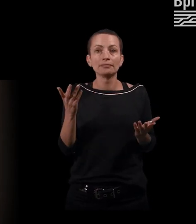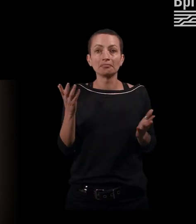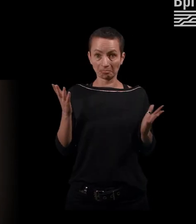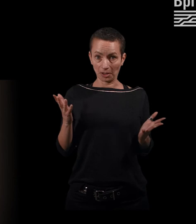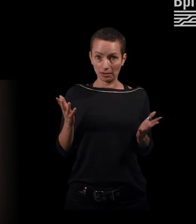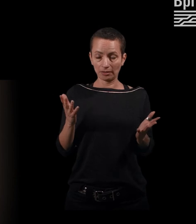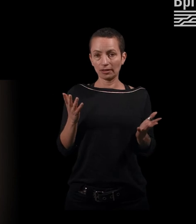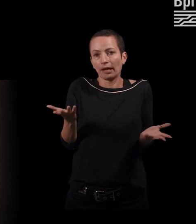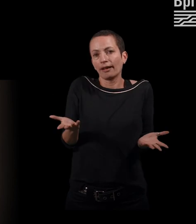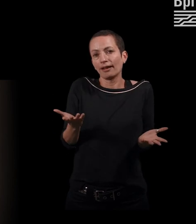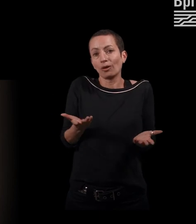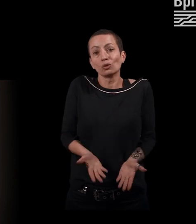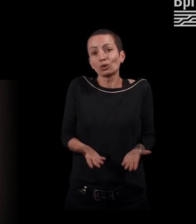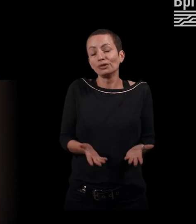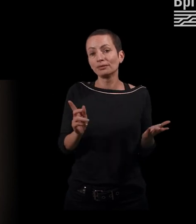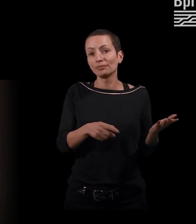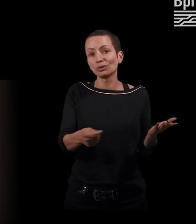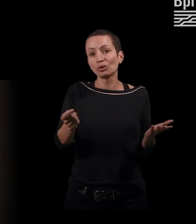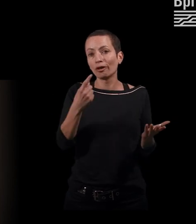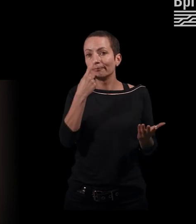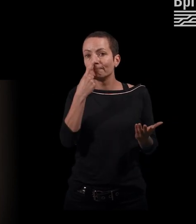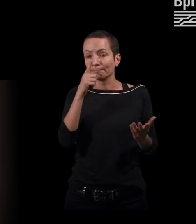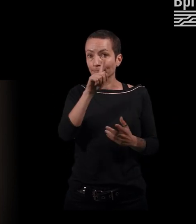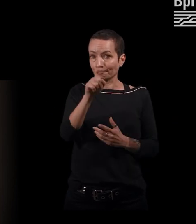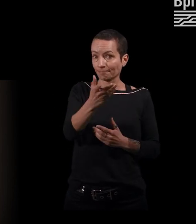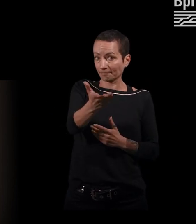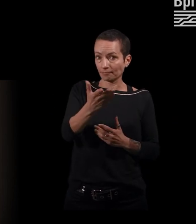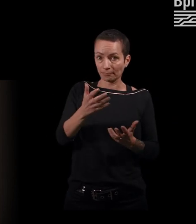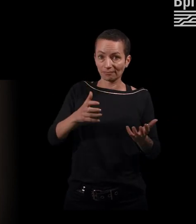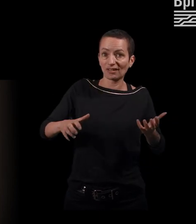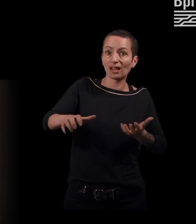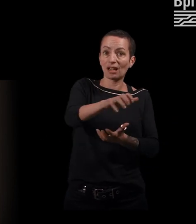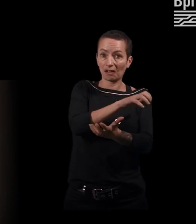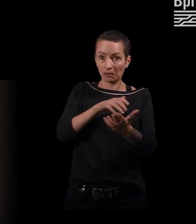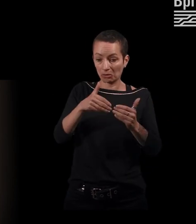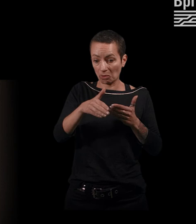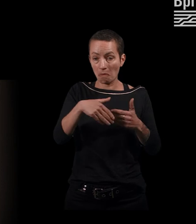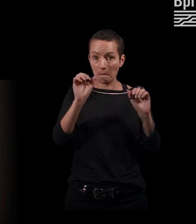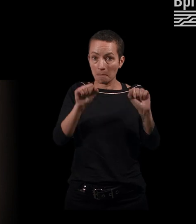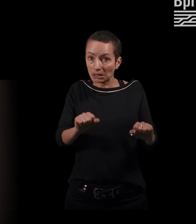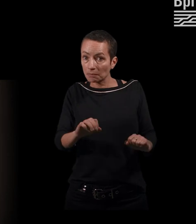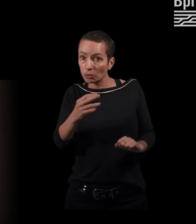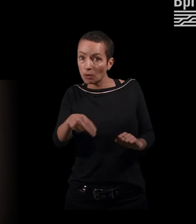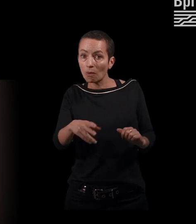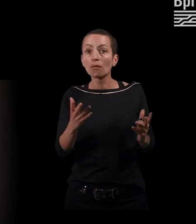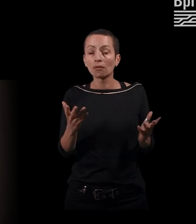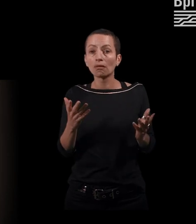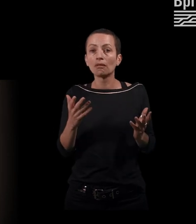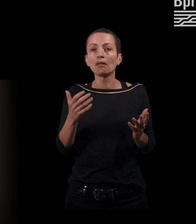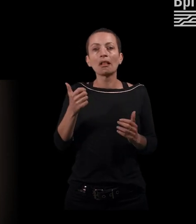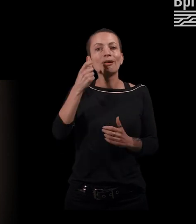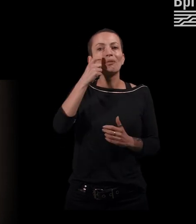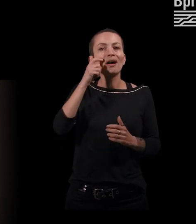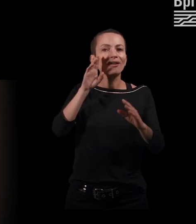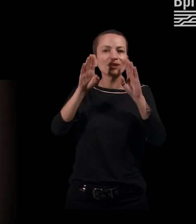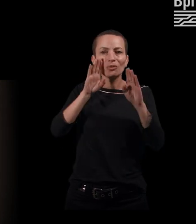demain. Et forcément, aujourd'hui, c'est cette question-là. Est-ce qu'une révolution est encore possible? On a d'ailleurs une remarque sur